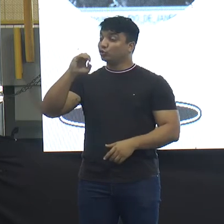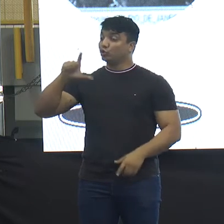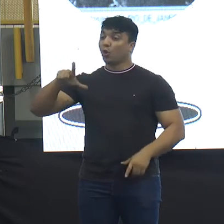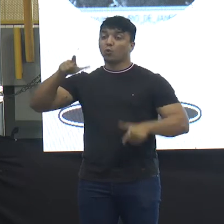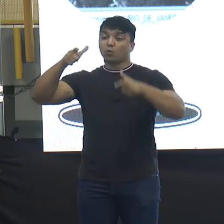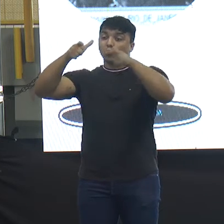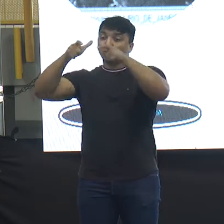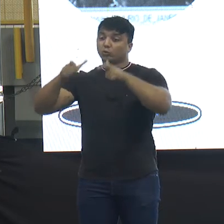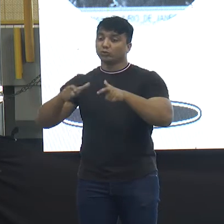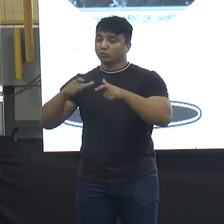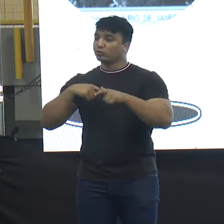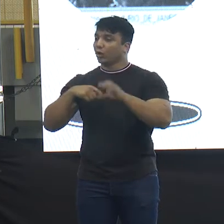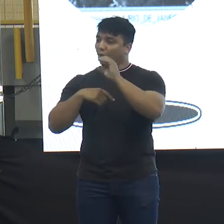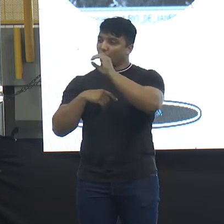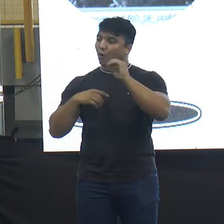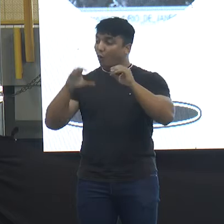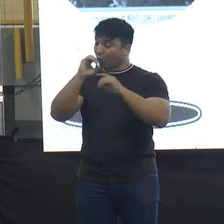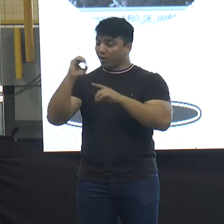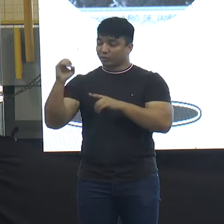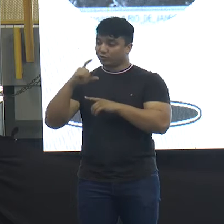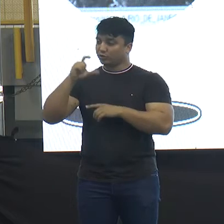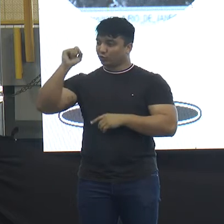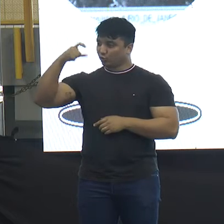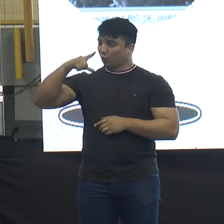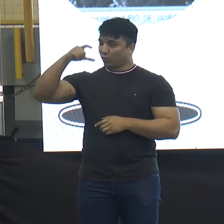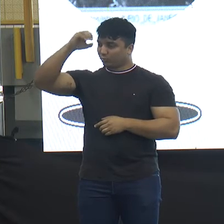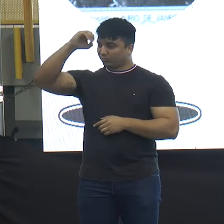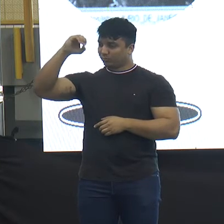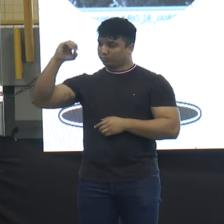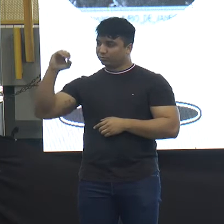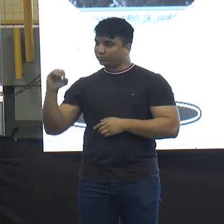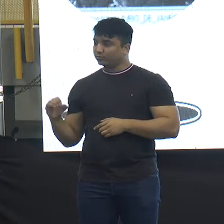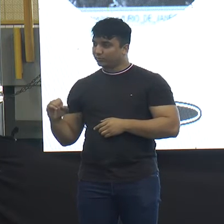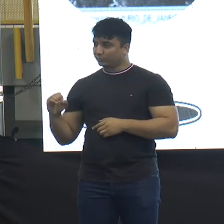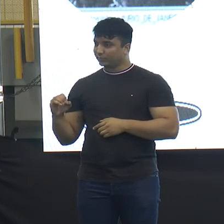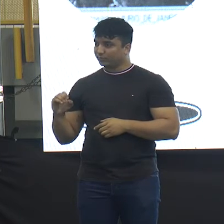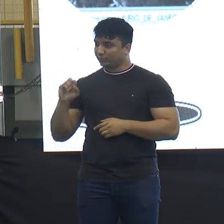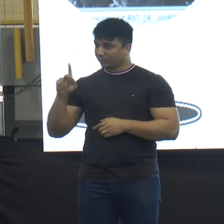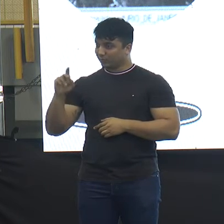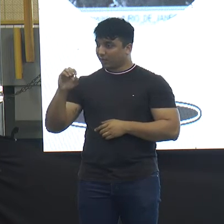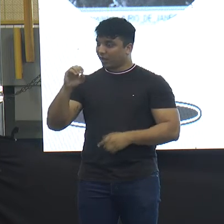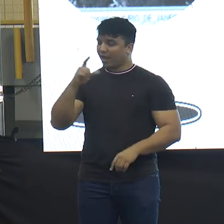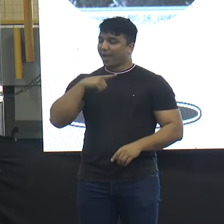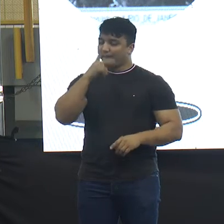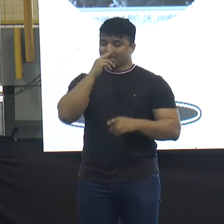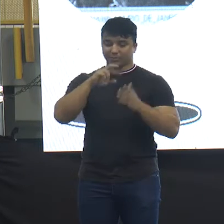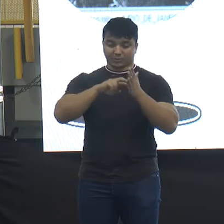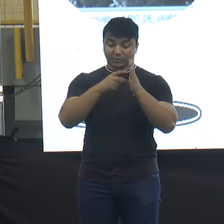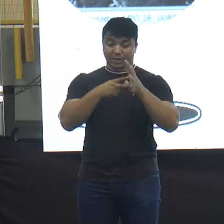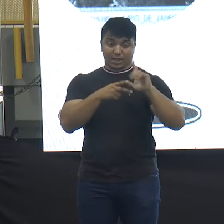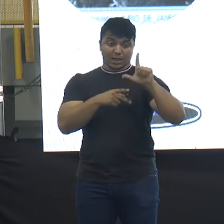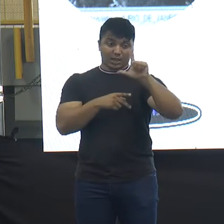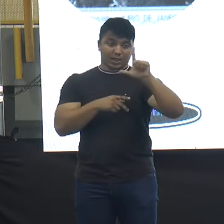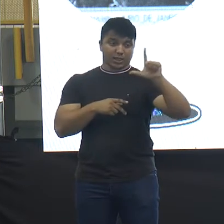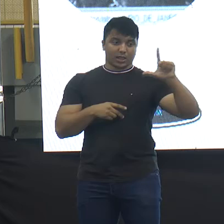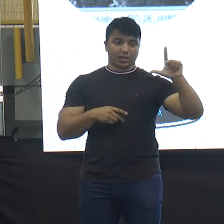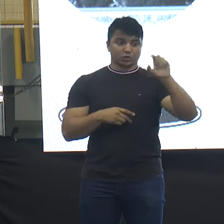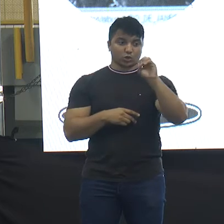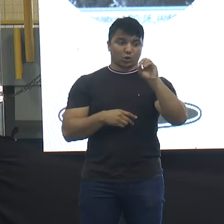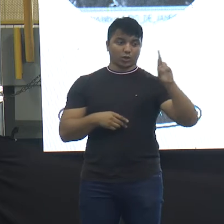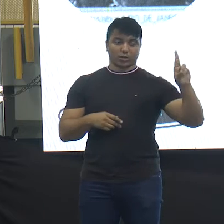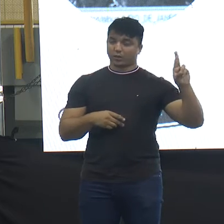quê? Que oeste. Lembra que leste é oriental, lembra que leste é